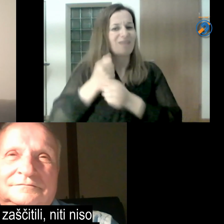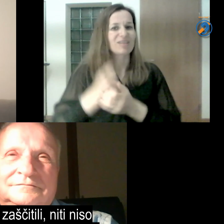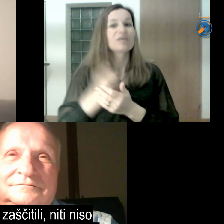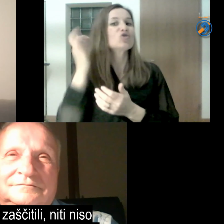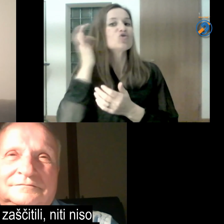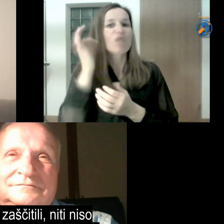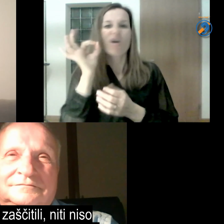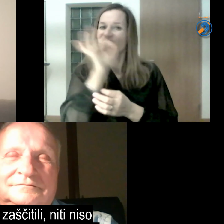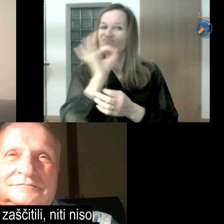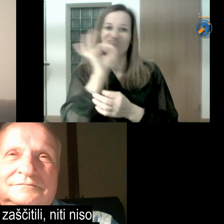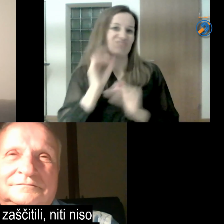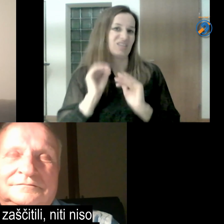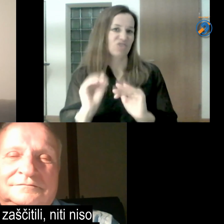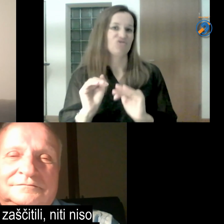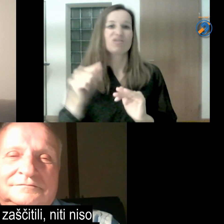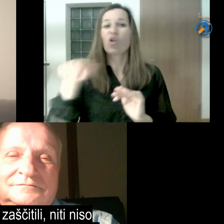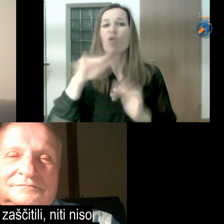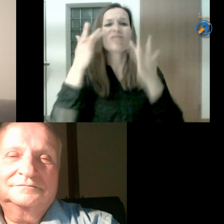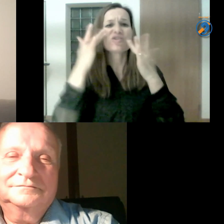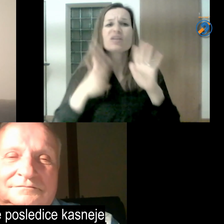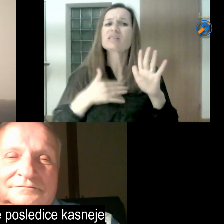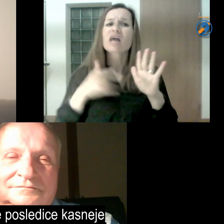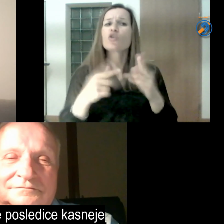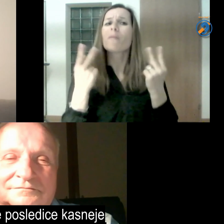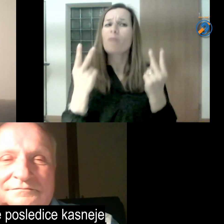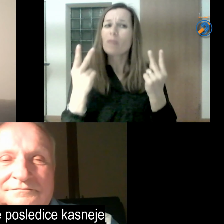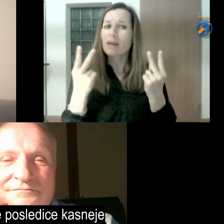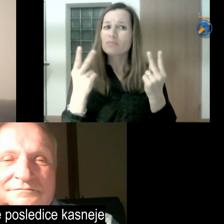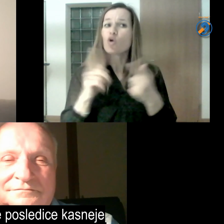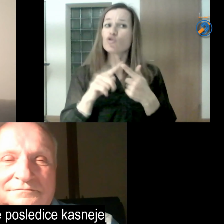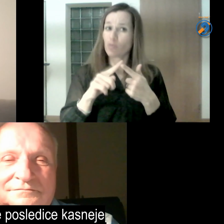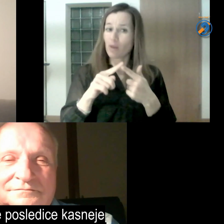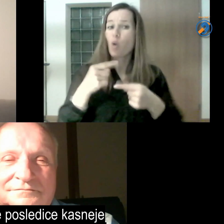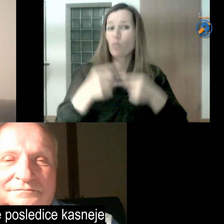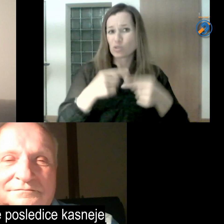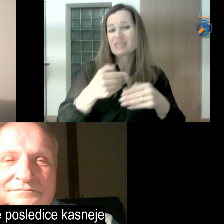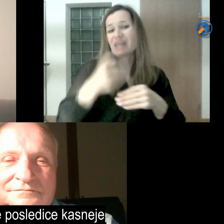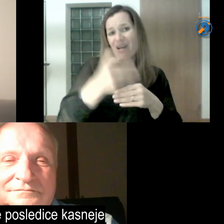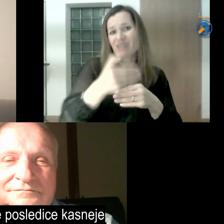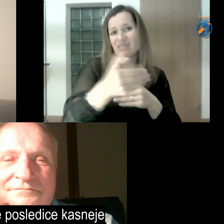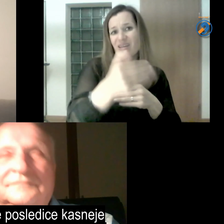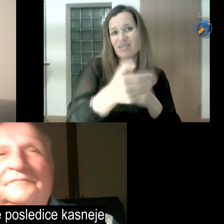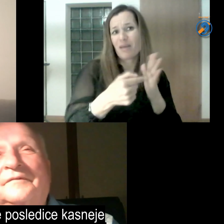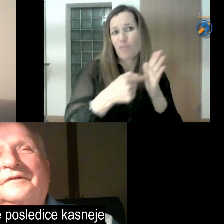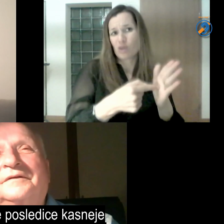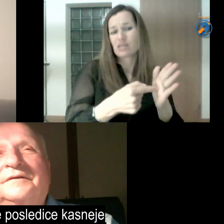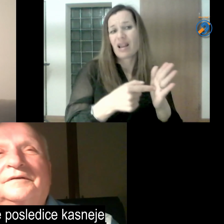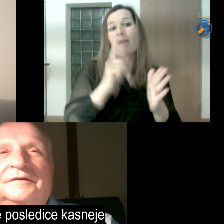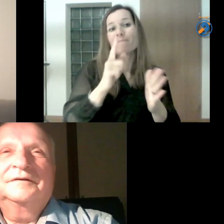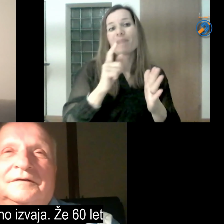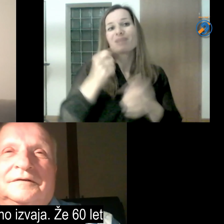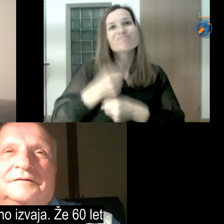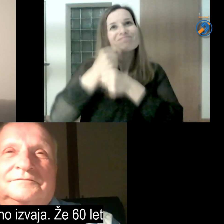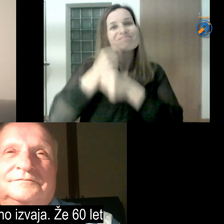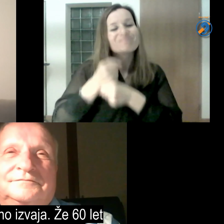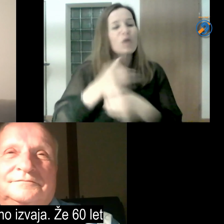zaščitili, niti niso vedeli, zakaj je to pomembno. Čeprav so se posledice kasneje pokazale, je pritrkavanje vzljubil